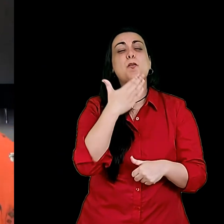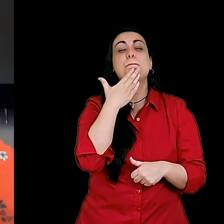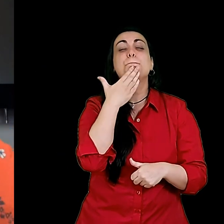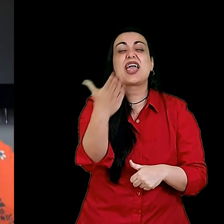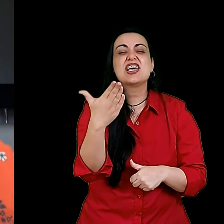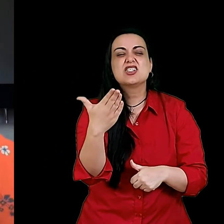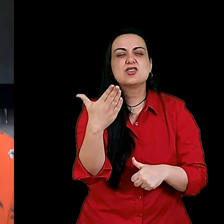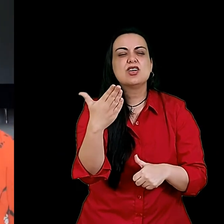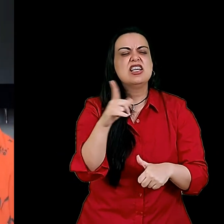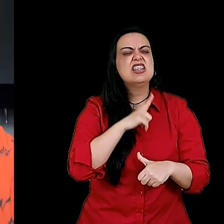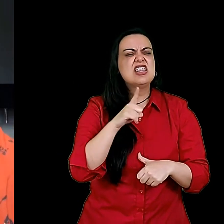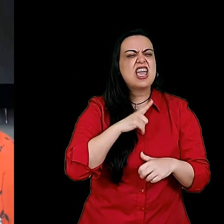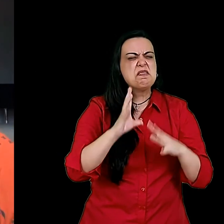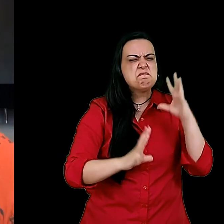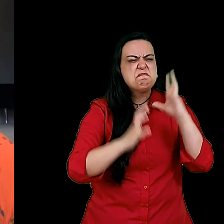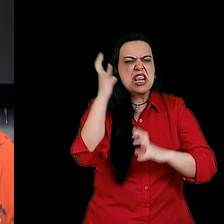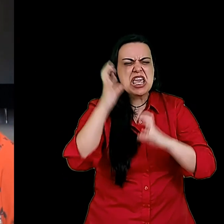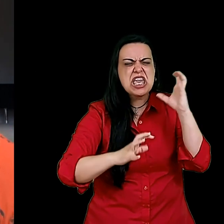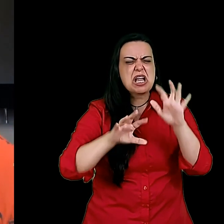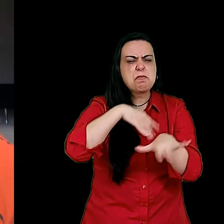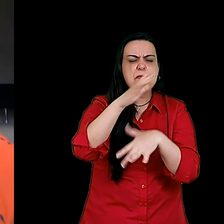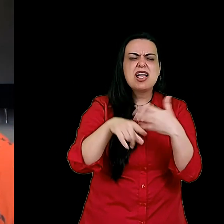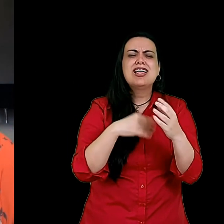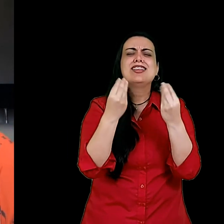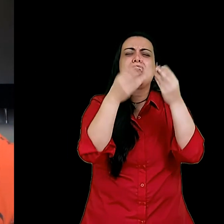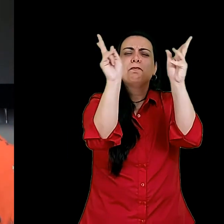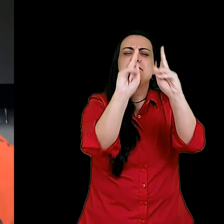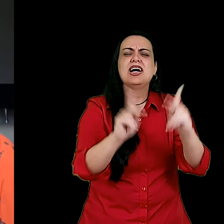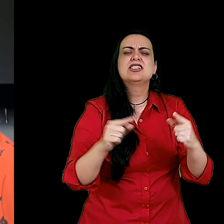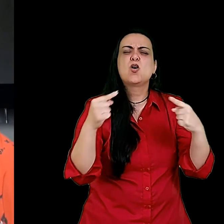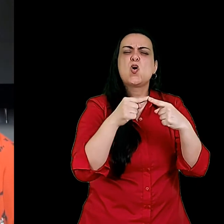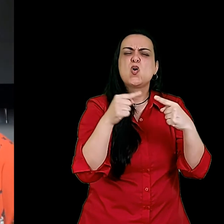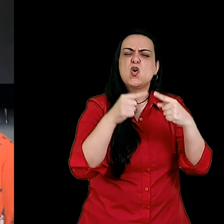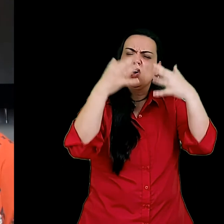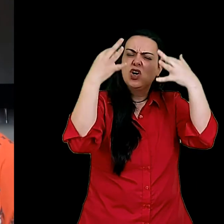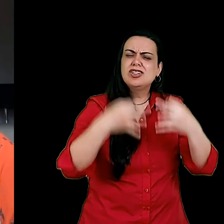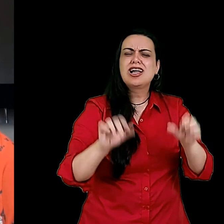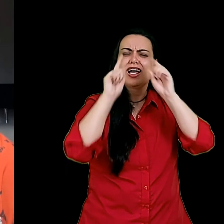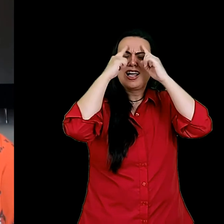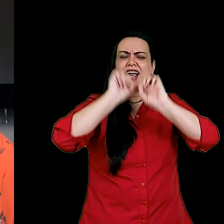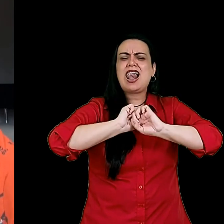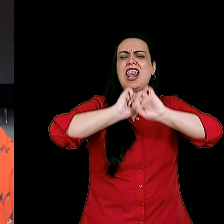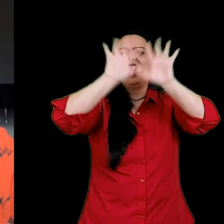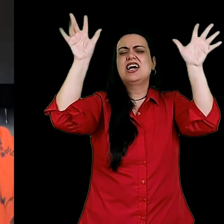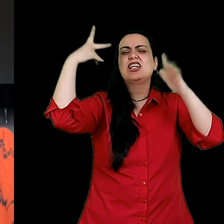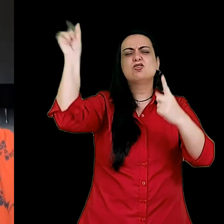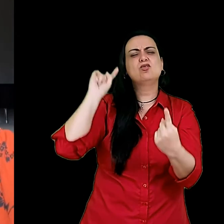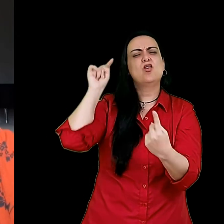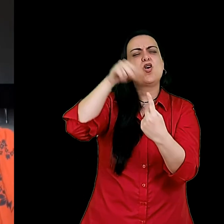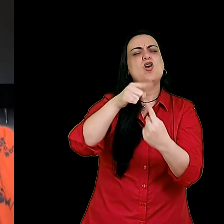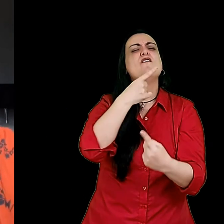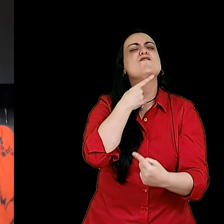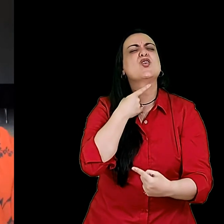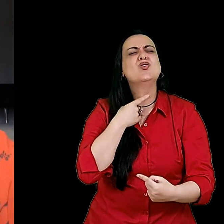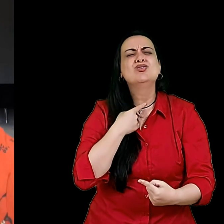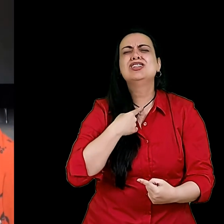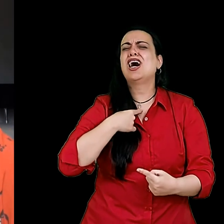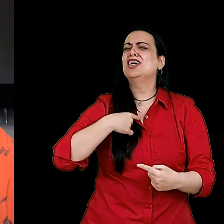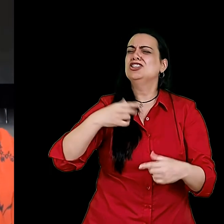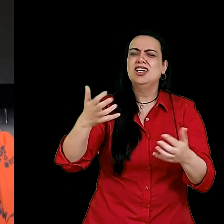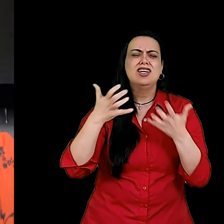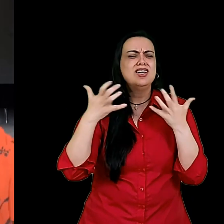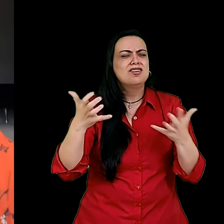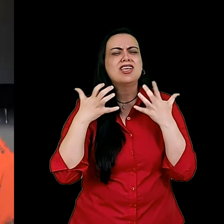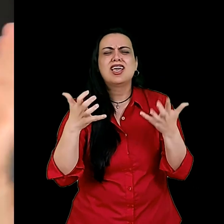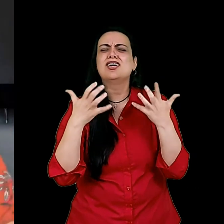família delas. Por isso eu te peço, Senhor, aonde estiver havendo desavença, traga concordância, traga clareza do teu propósito,